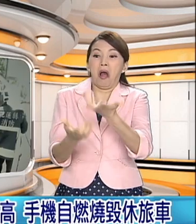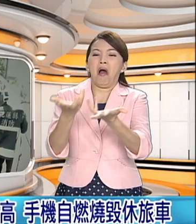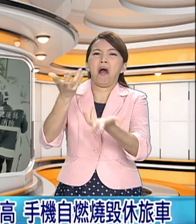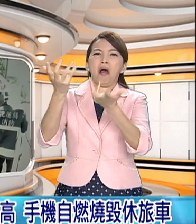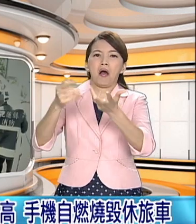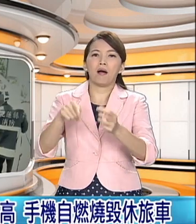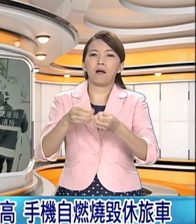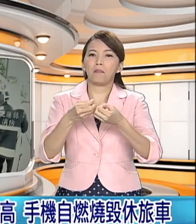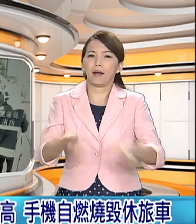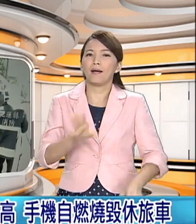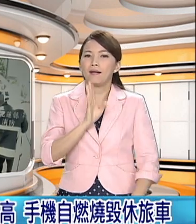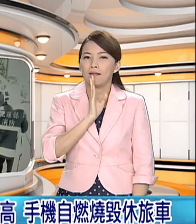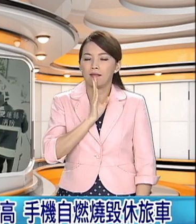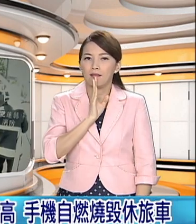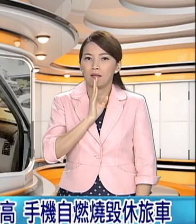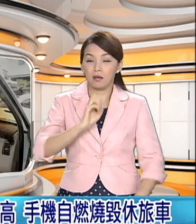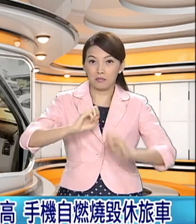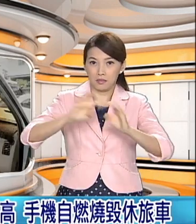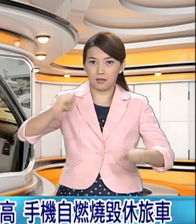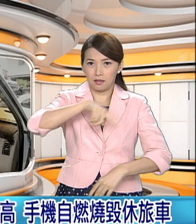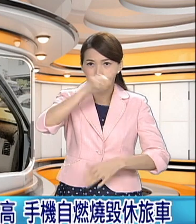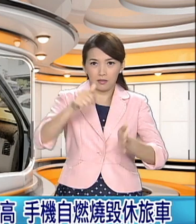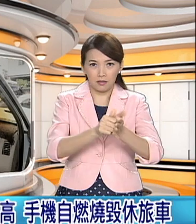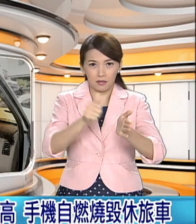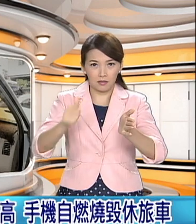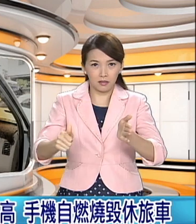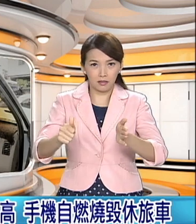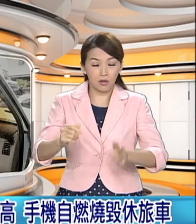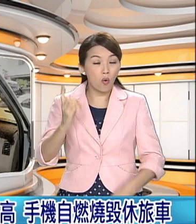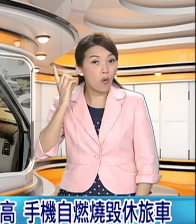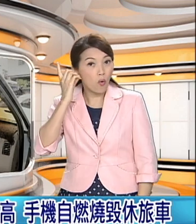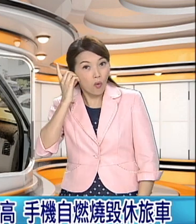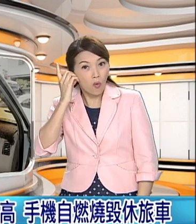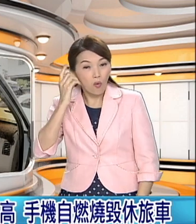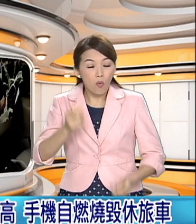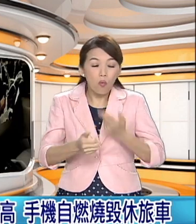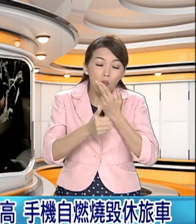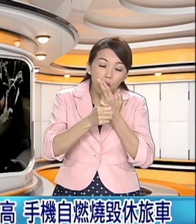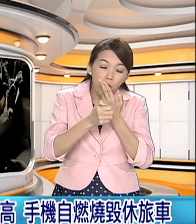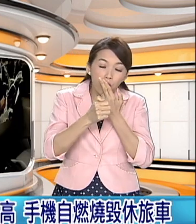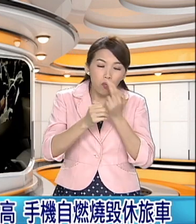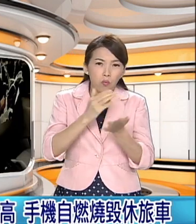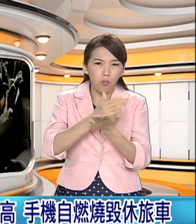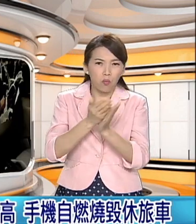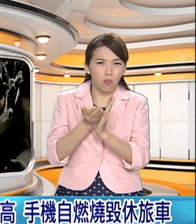机或者是打火机这些东西放在车子里头。